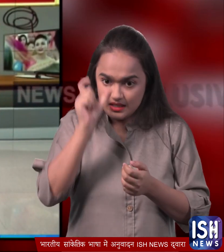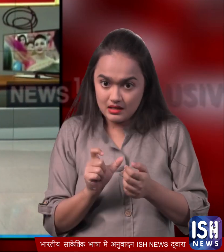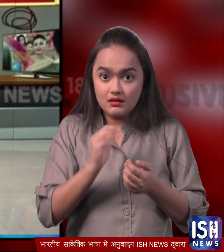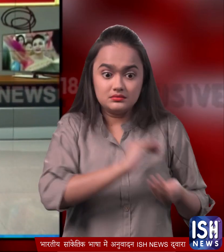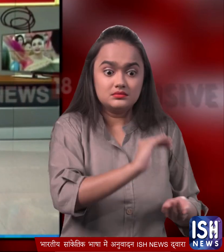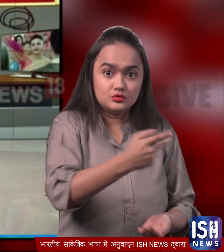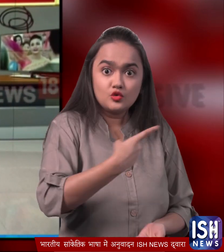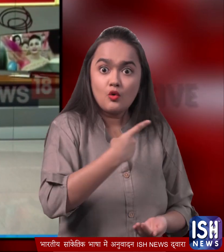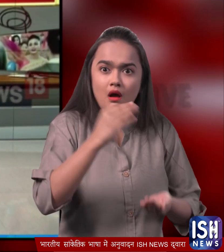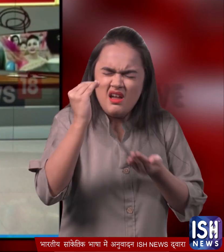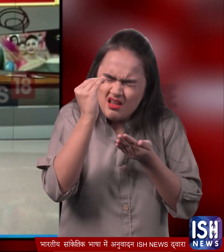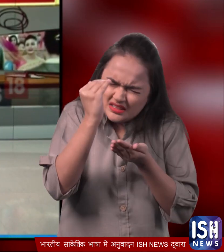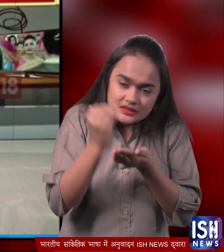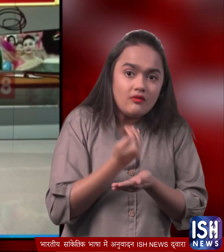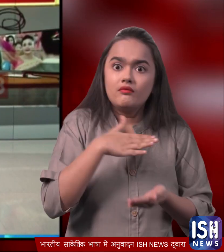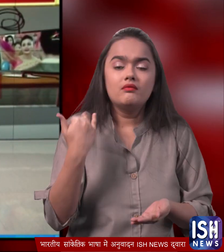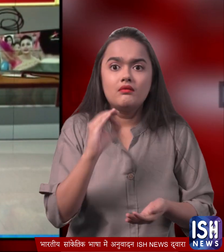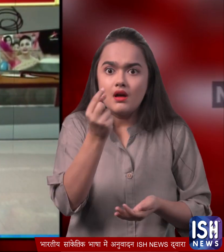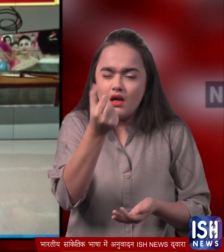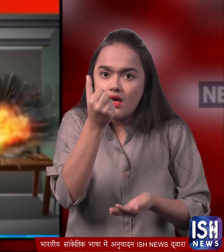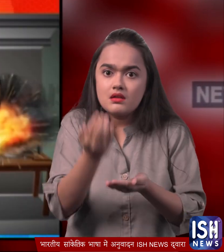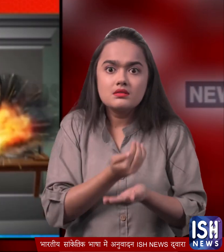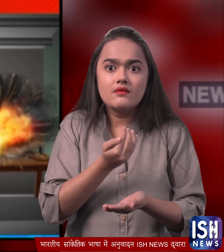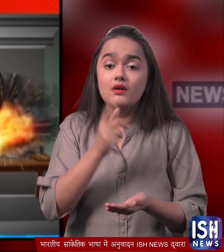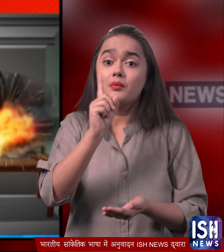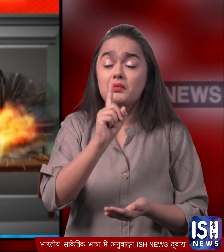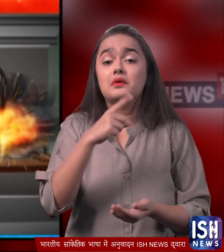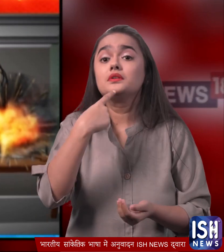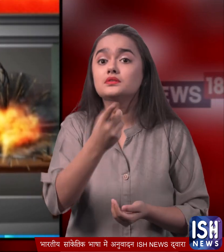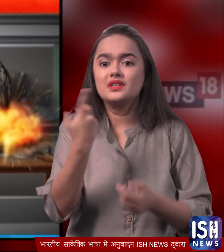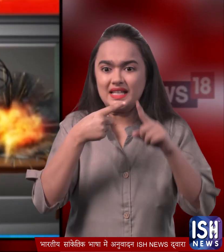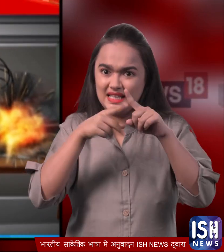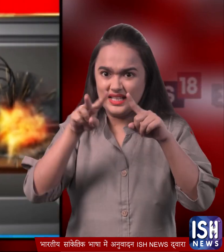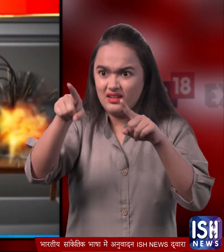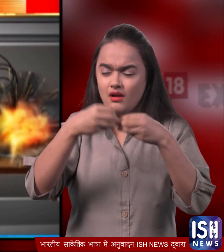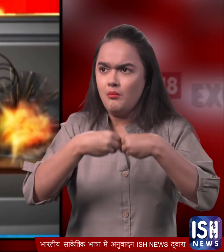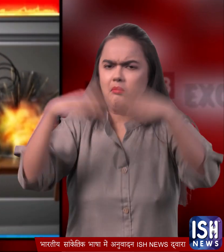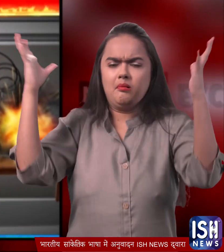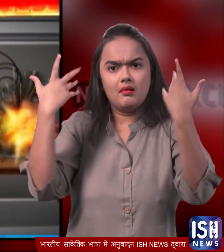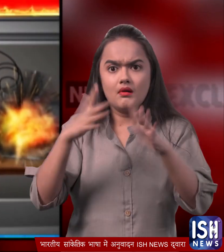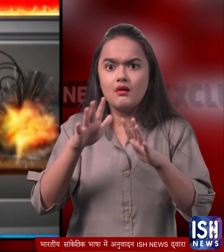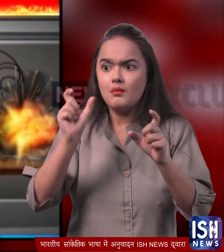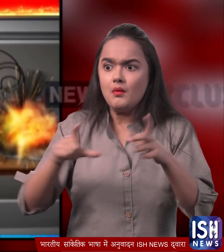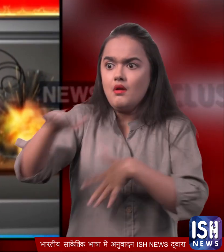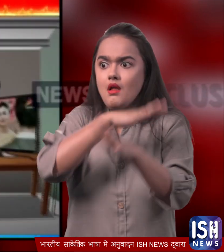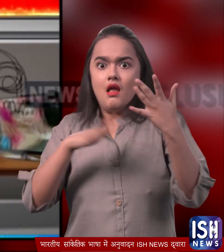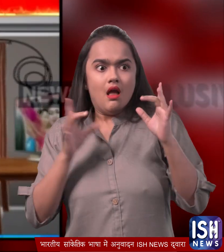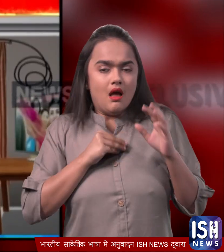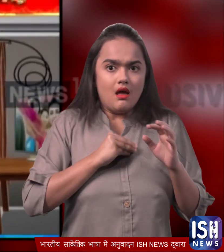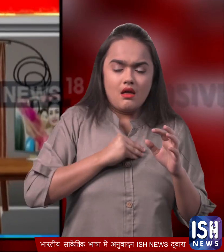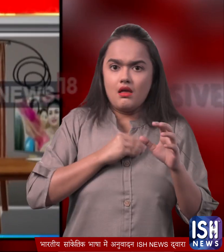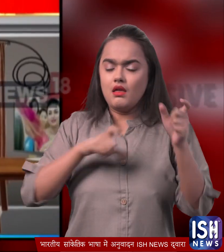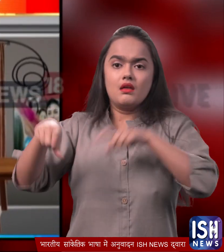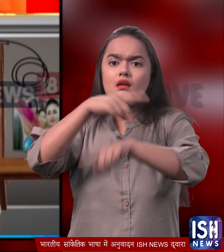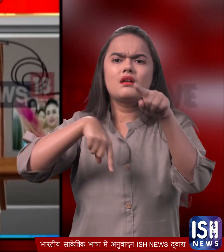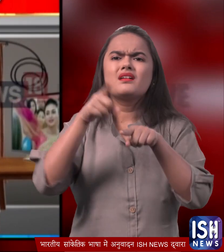रही महिला और उसके दोनों बच्चों की जान बाल बाल बच गई। लेकिन बताया गया कि टीवी के ब्लास्ट होते ही वहां अफरा तफरी मच गई, क्योंकि जिस